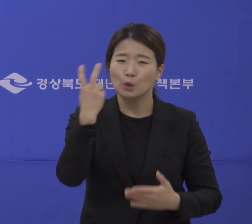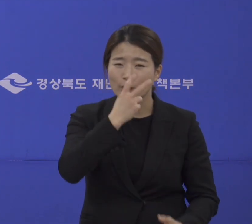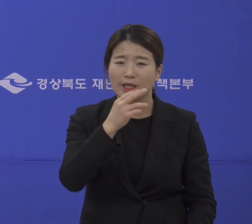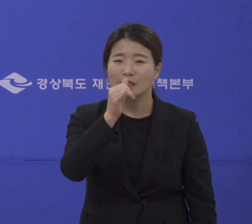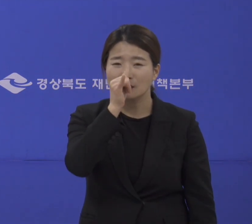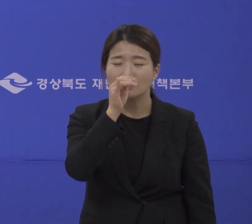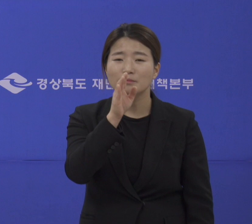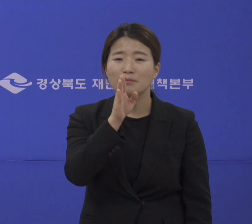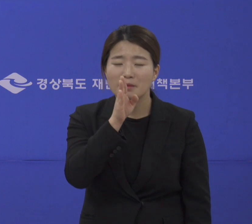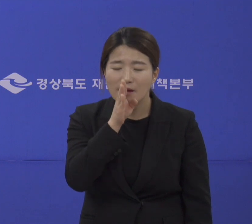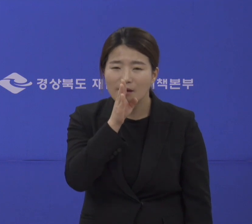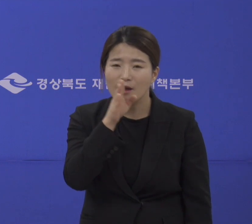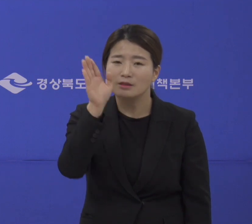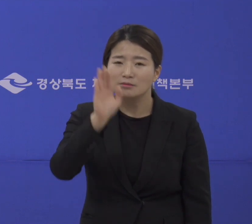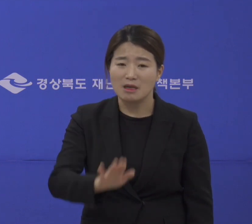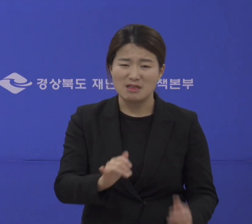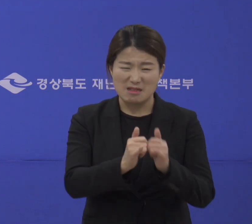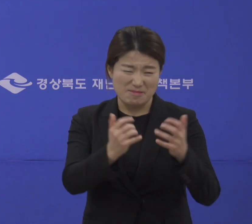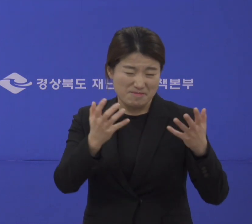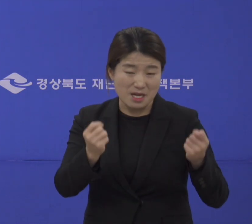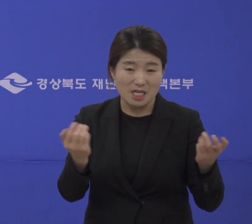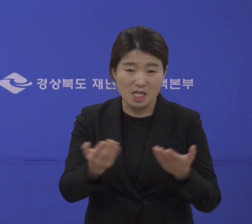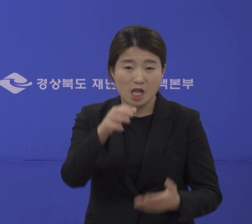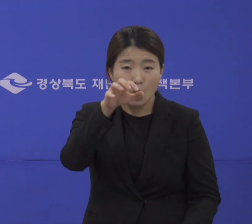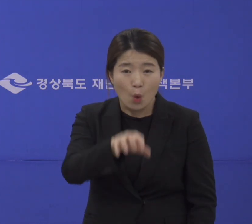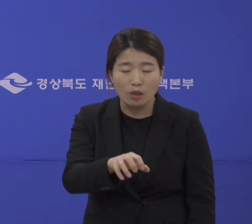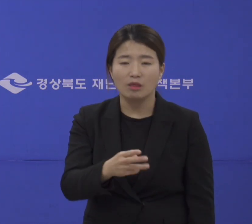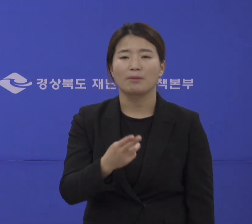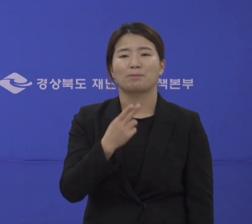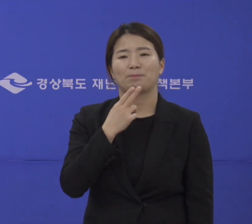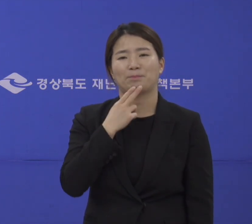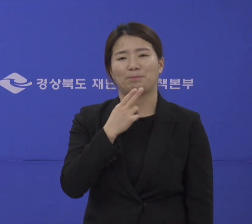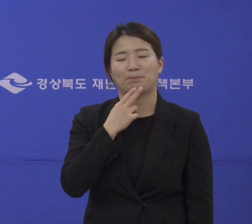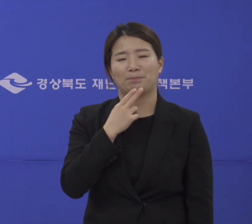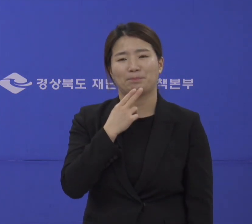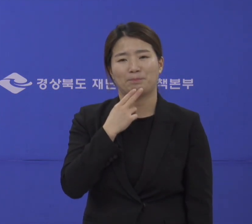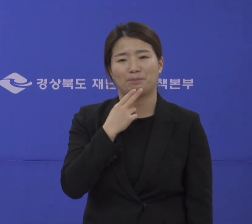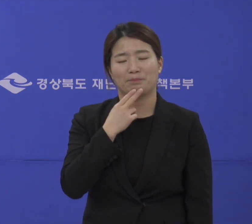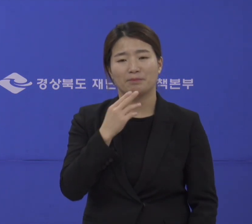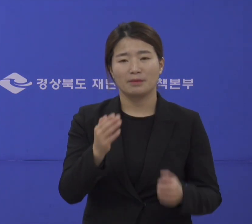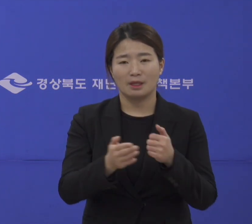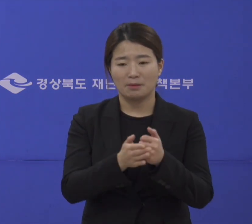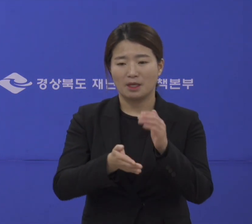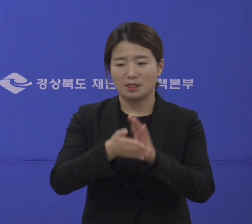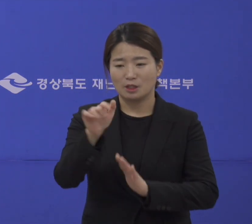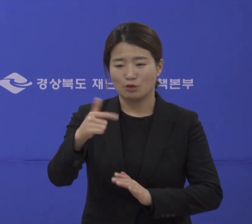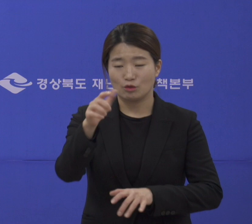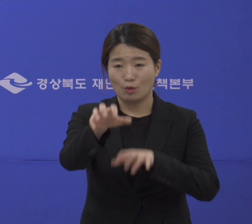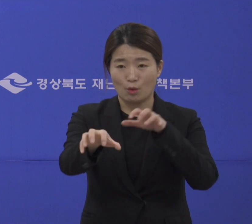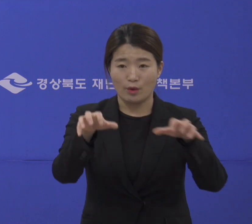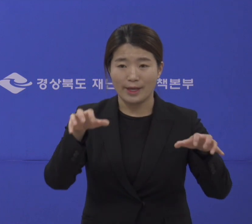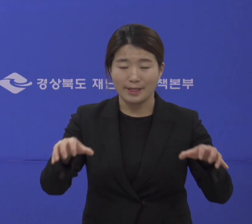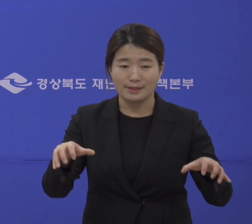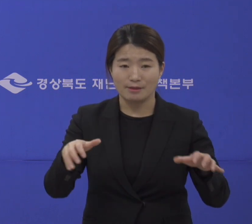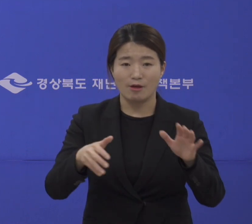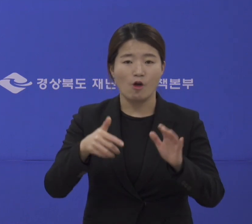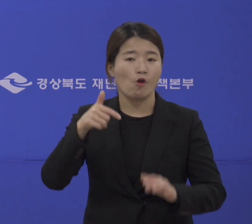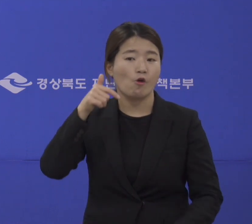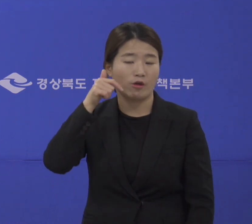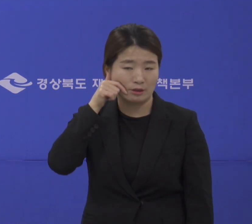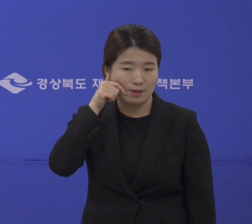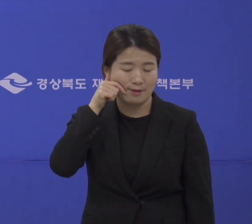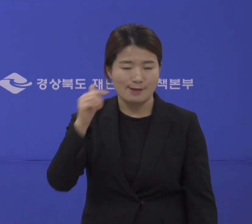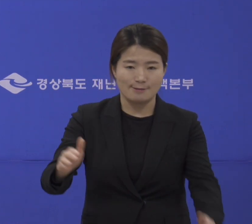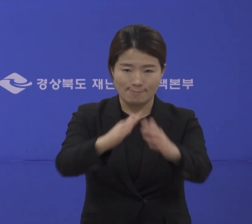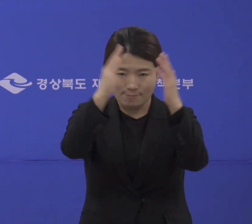큰 콜센터는 아직까지 나타나지 않고 있어서 시군에서 콜센터를